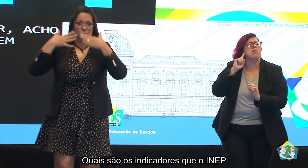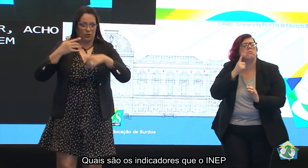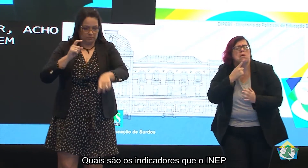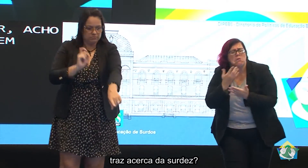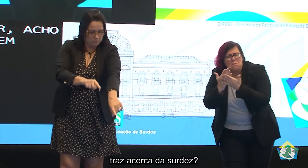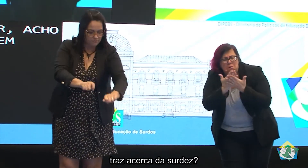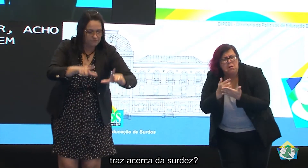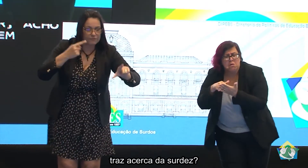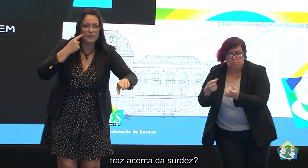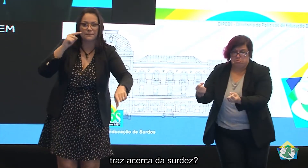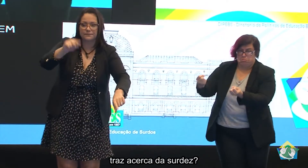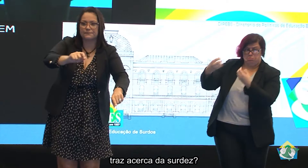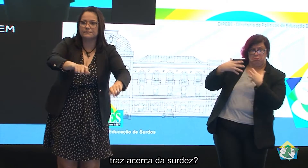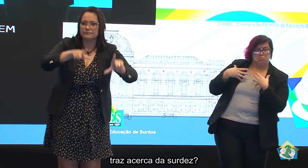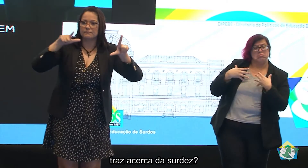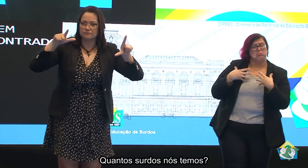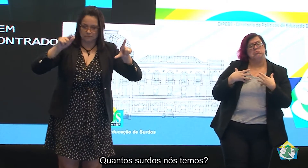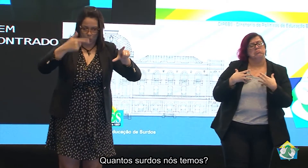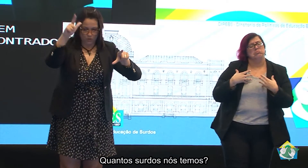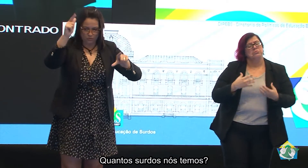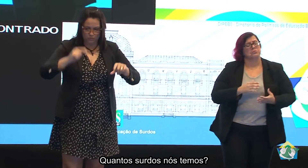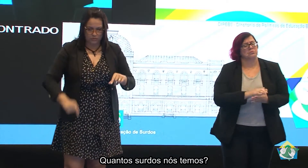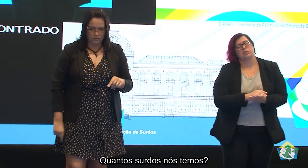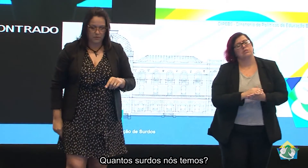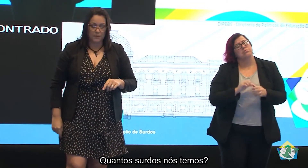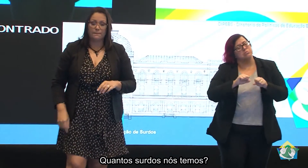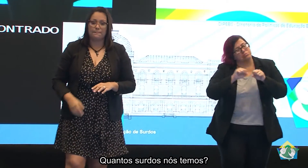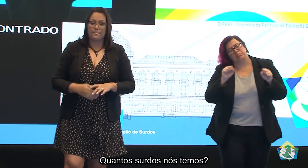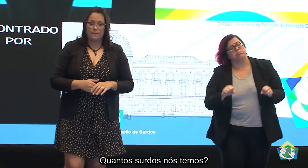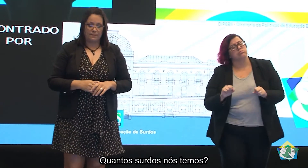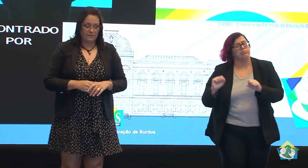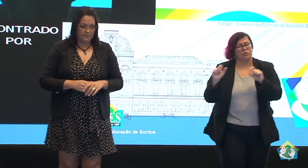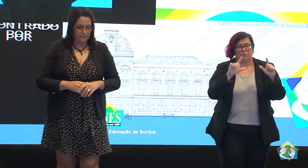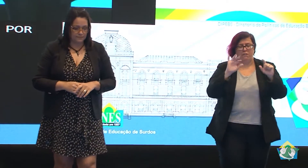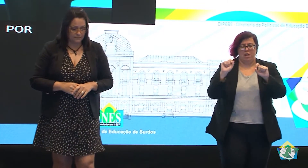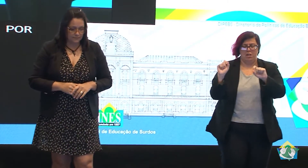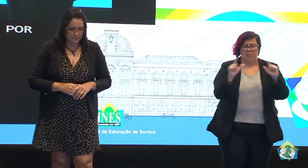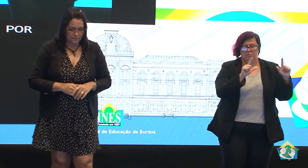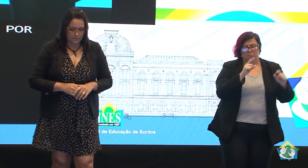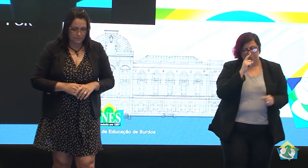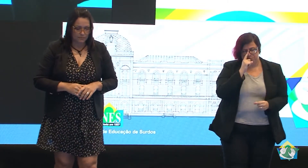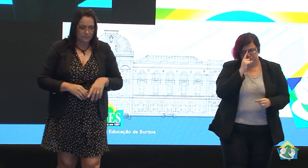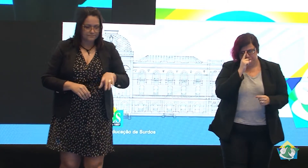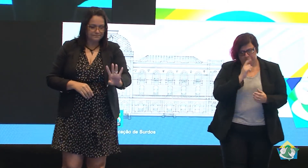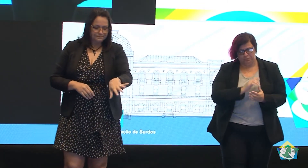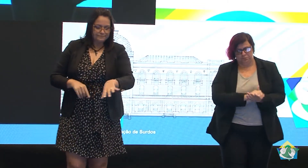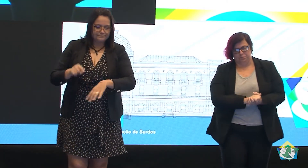indicadores que o INEP traz acerca da surdez? Quantos surdos nós temos? Passa o próximo slide, por favor.